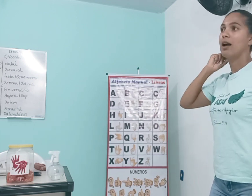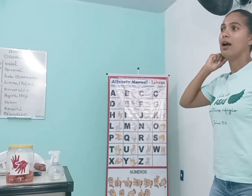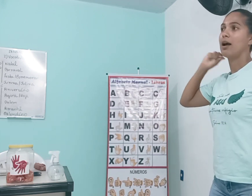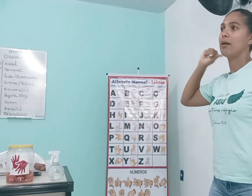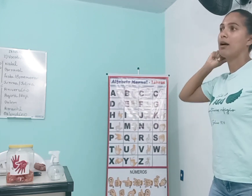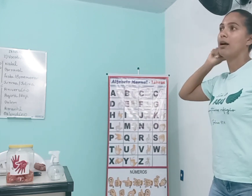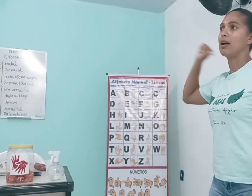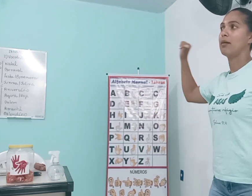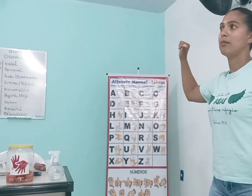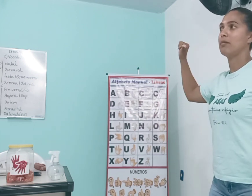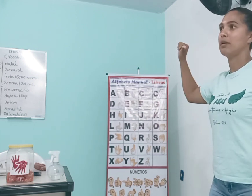abril,